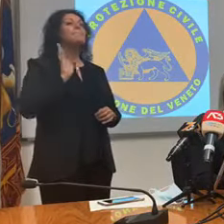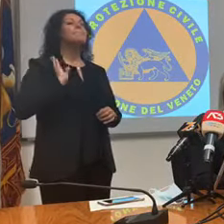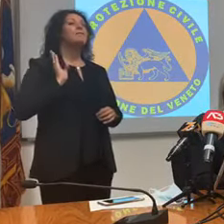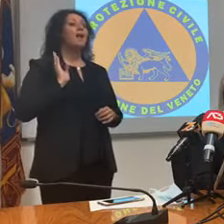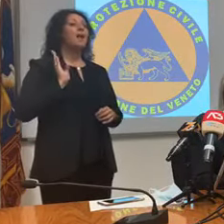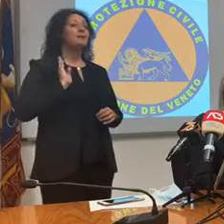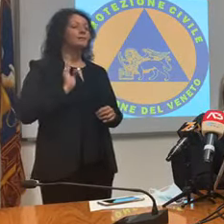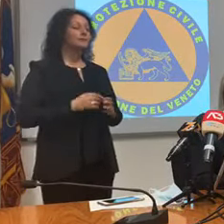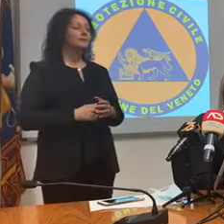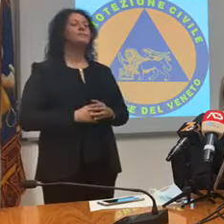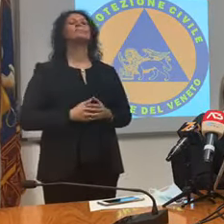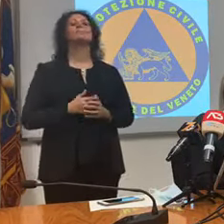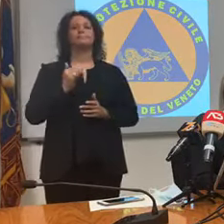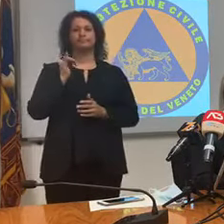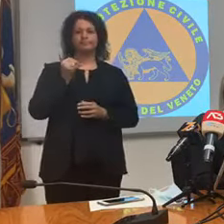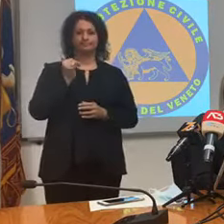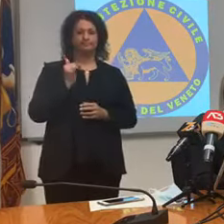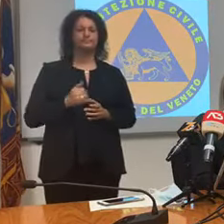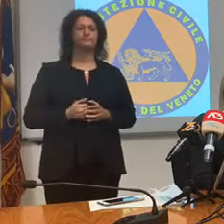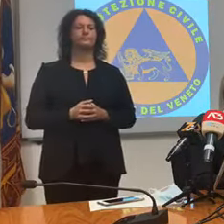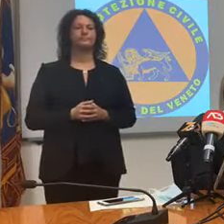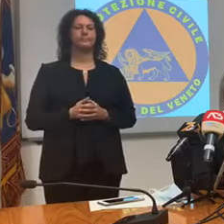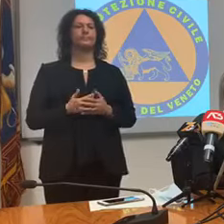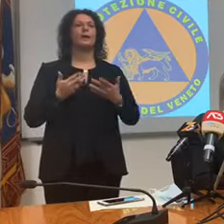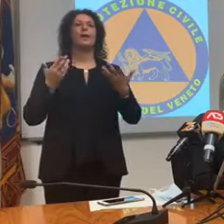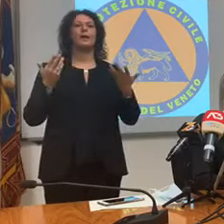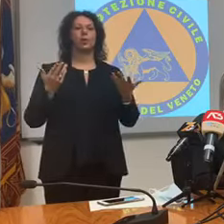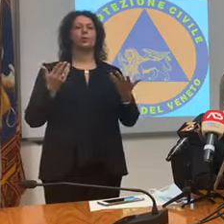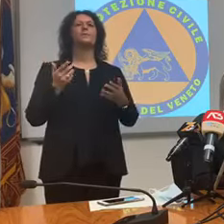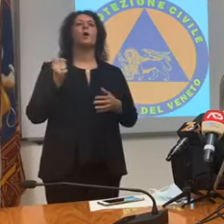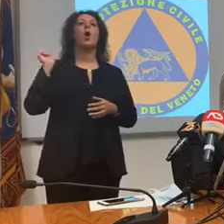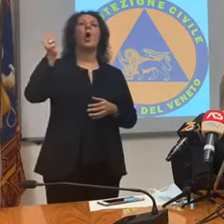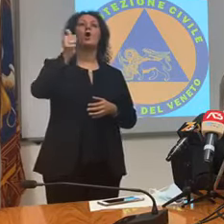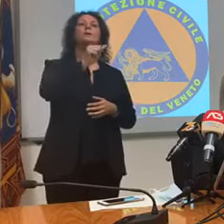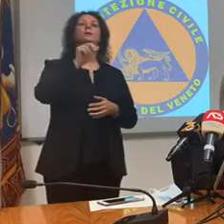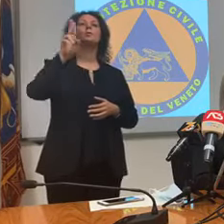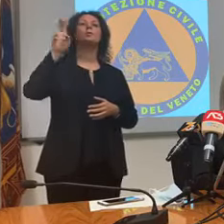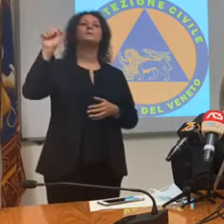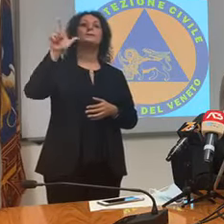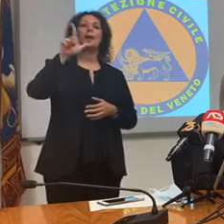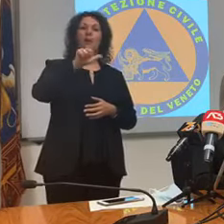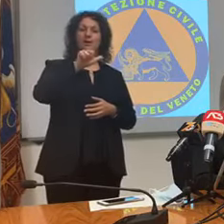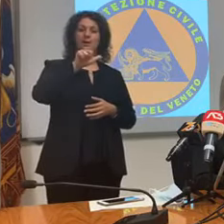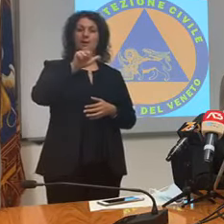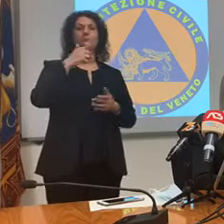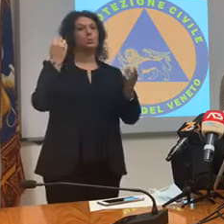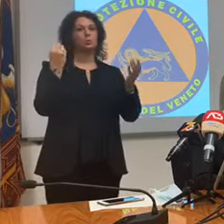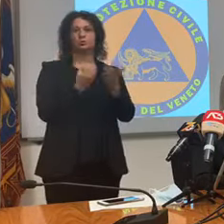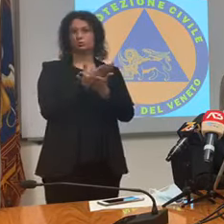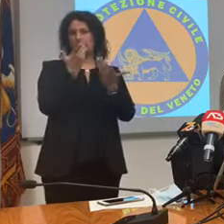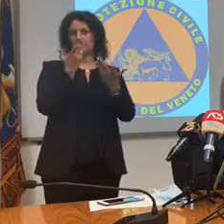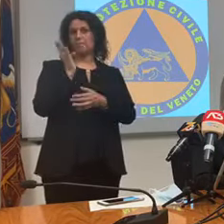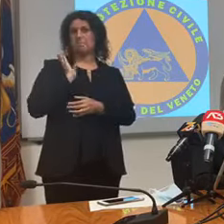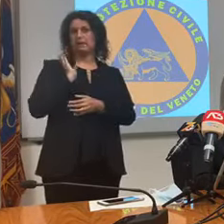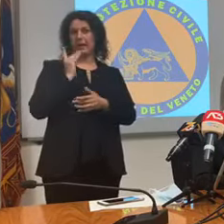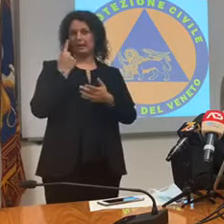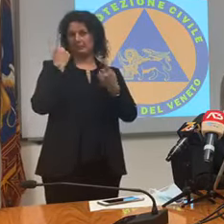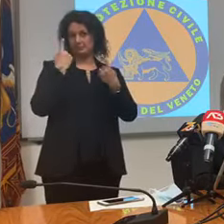chiudere. allora sulle badanti, allora, ogni singola USL dove ci sono stati casi di questo